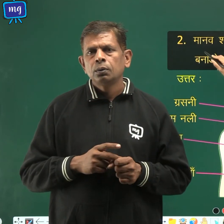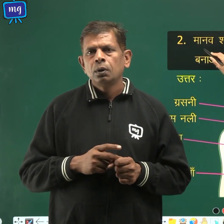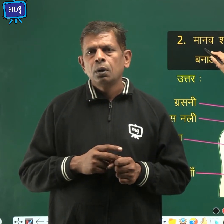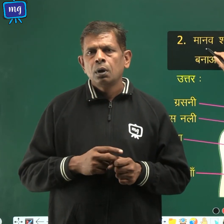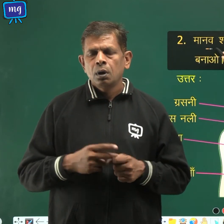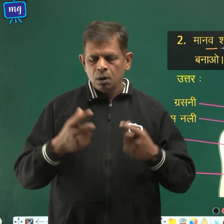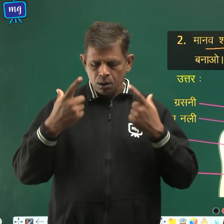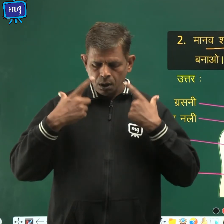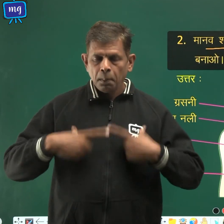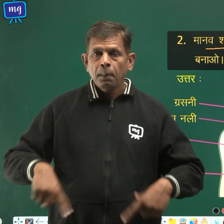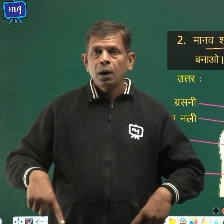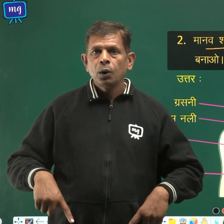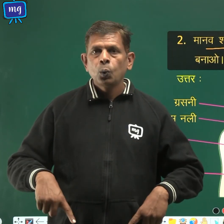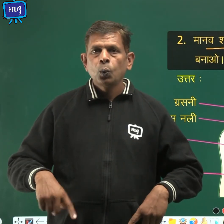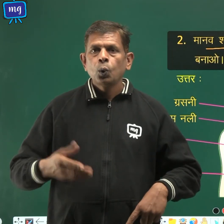मानव श्वसन तंत्र का